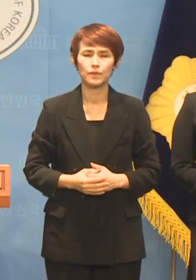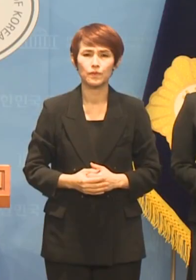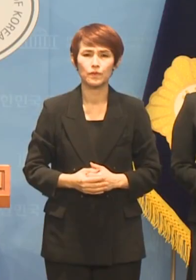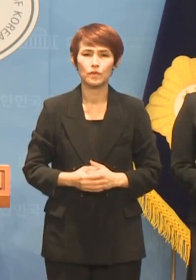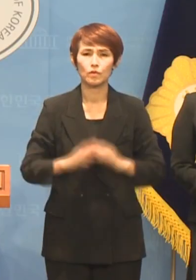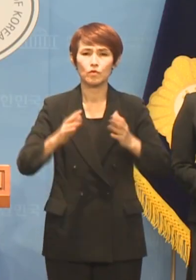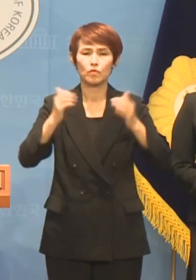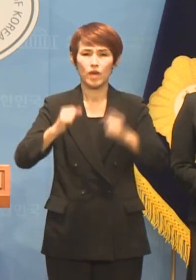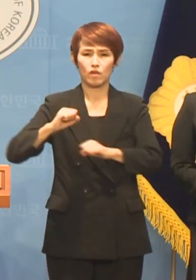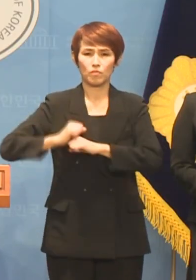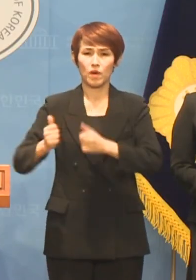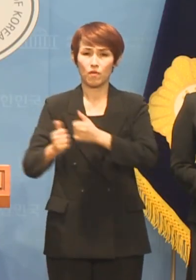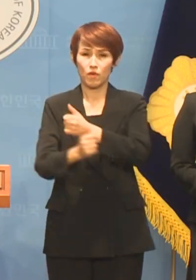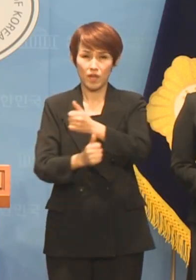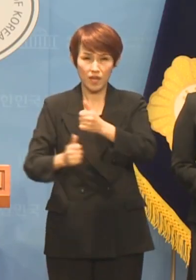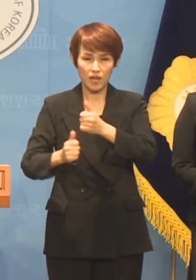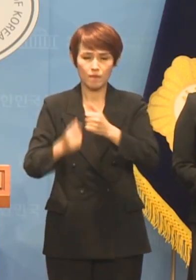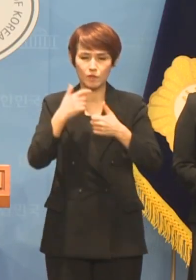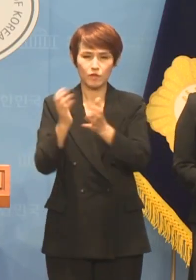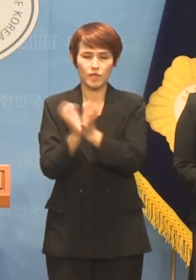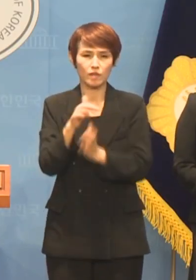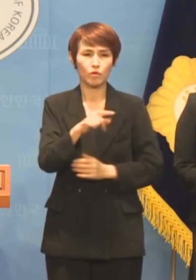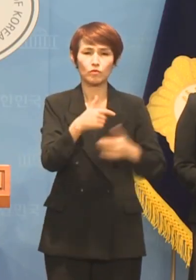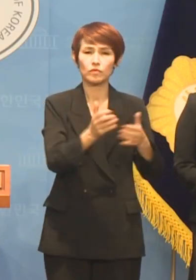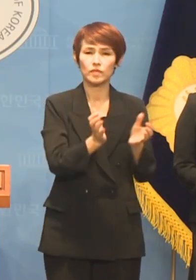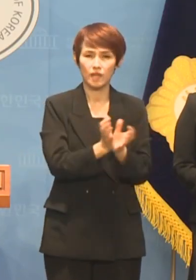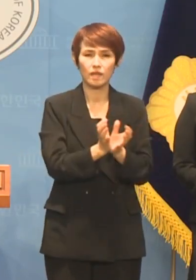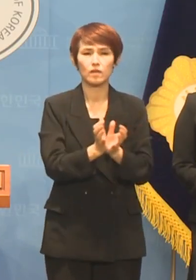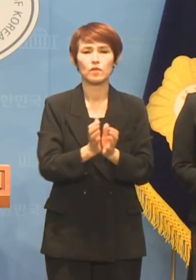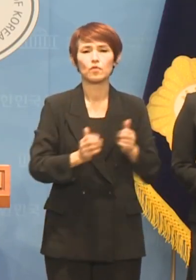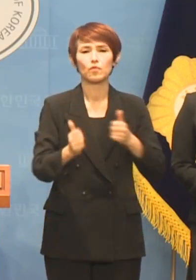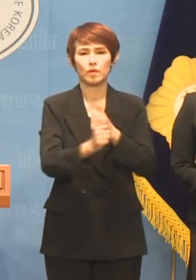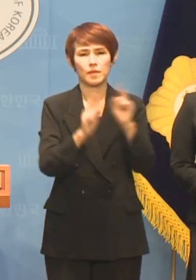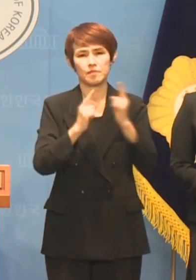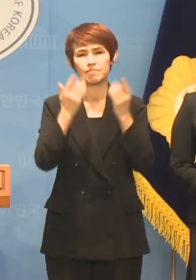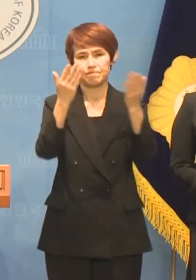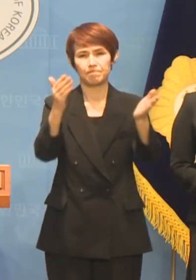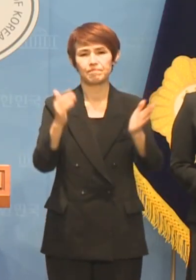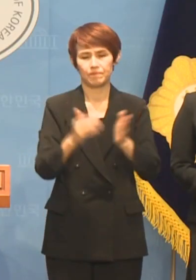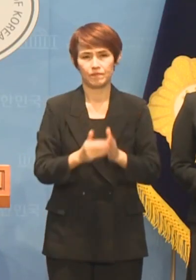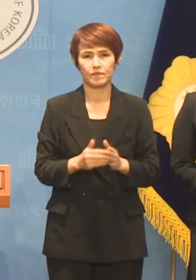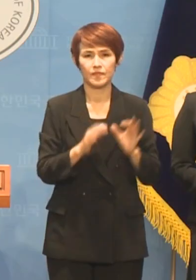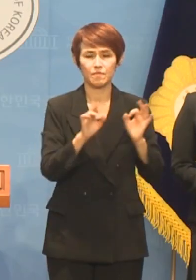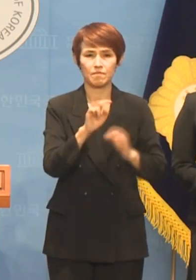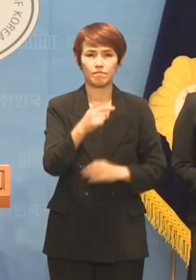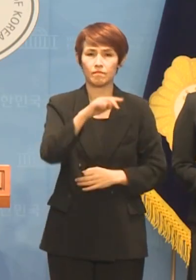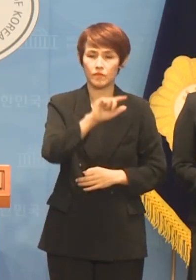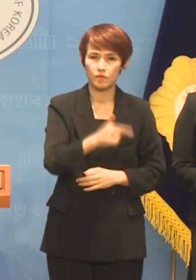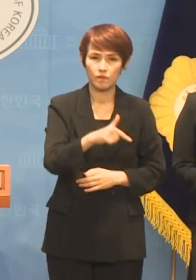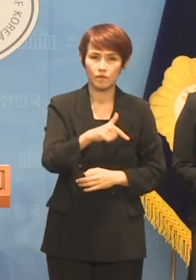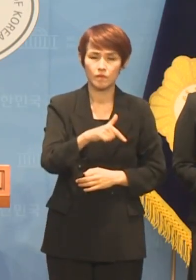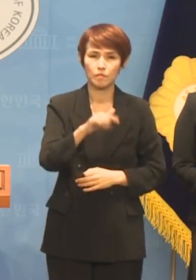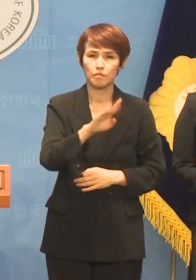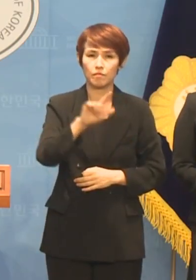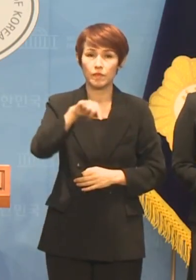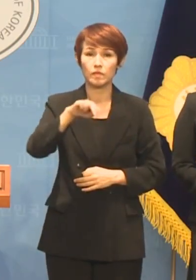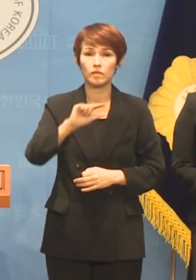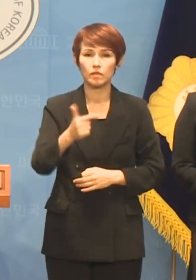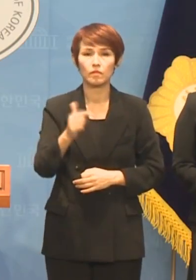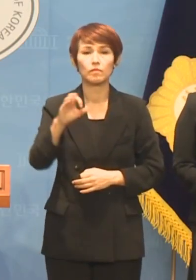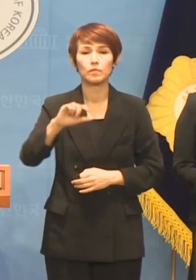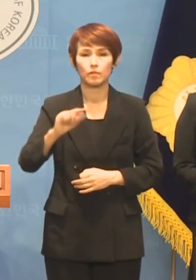국회 국방위원회 민주당 조국 혁신당 소속 위원 1동 김민석, 김병주, 박선원, 박찬대,